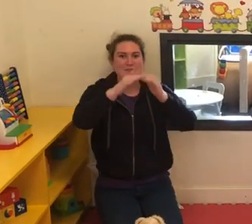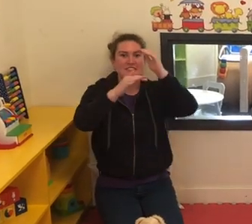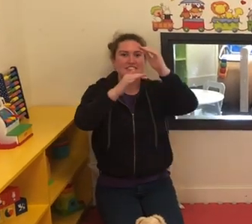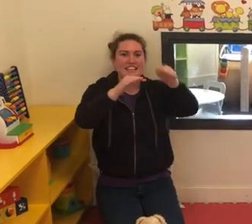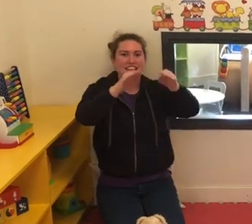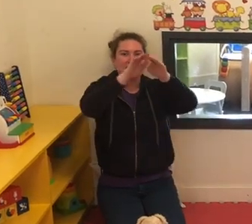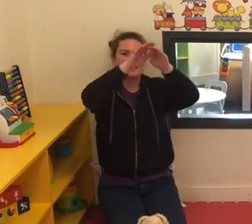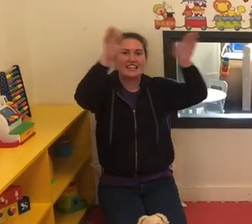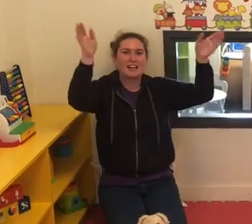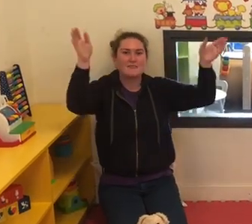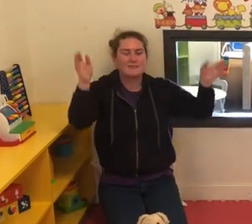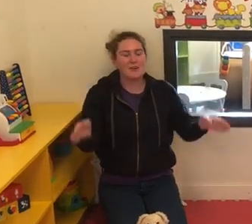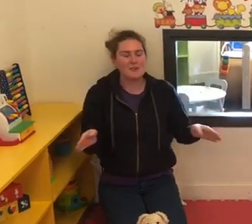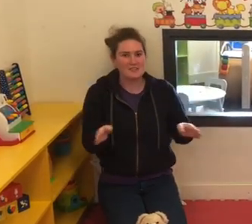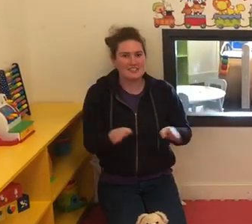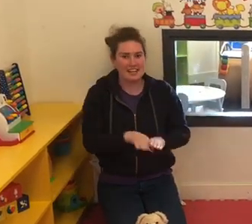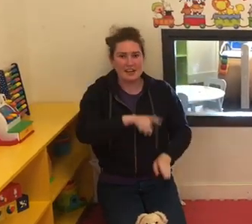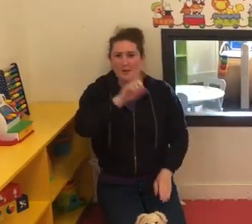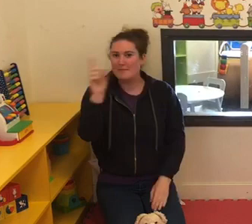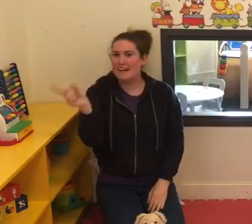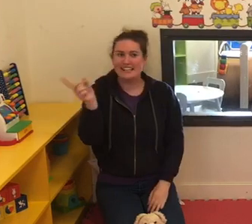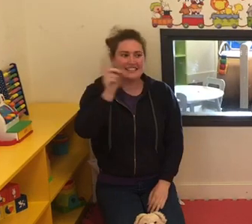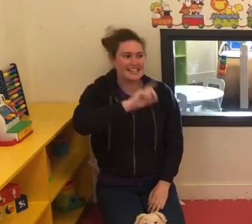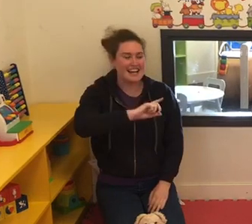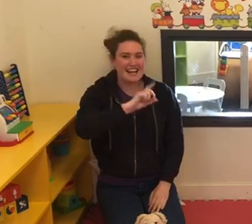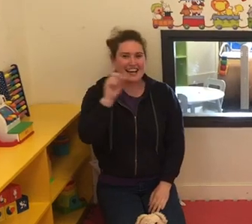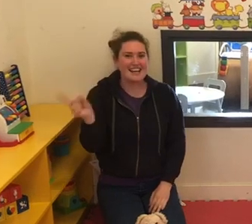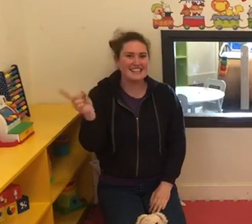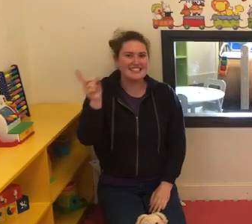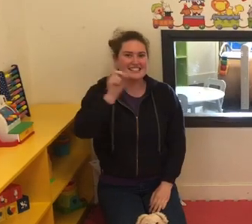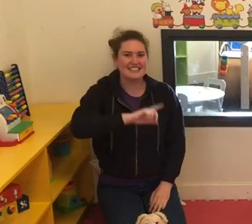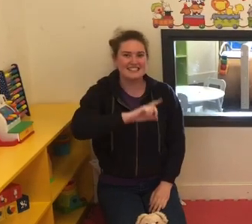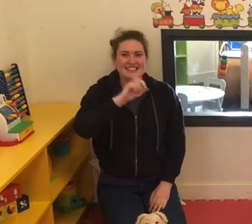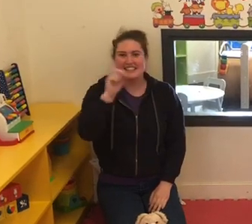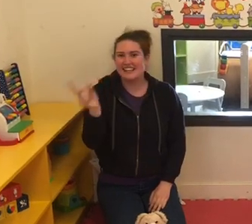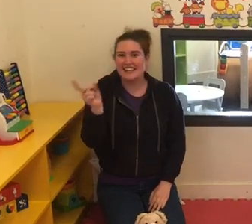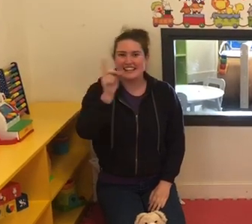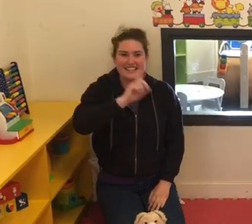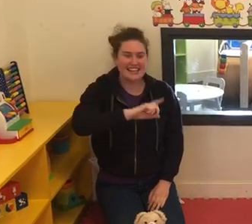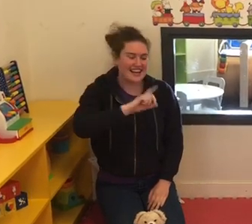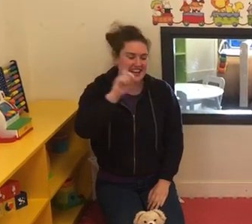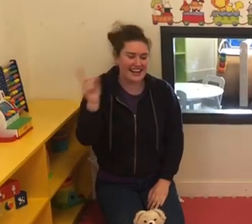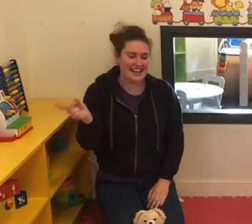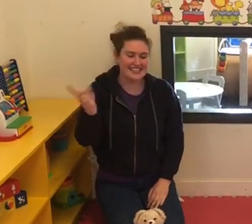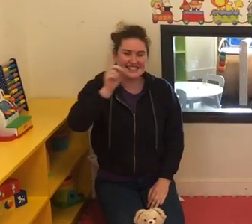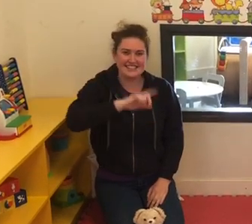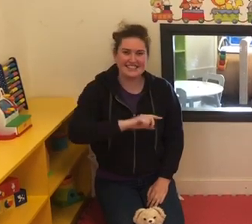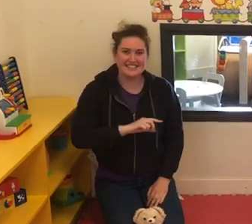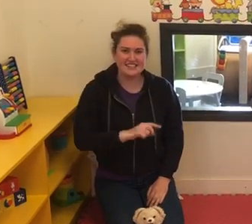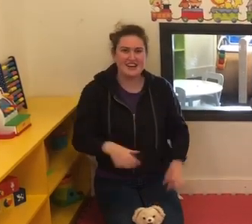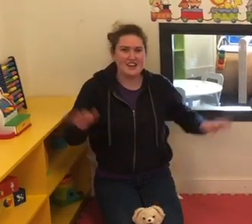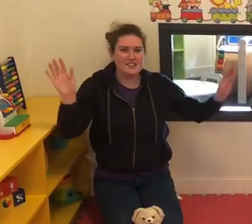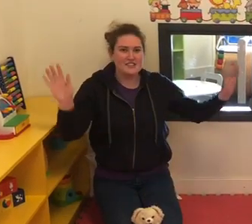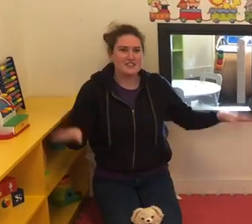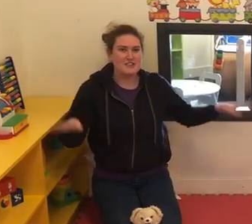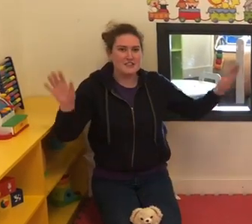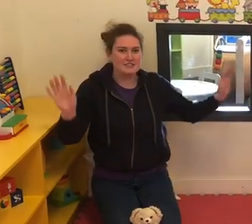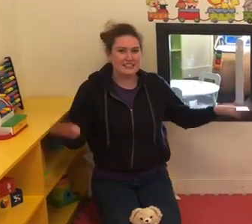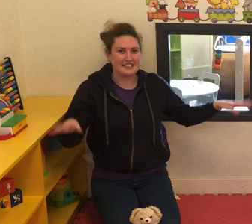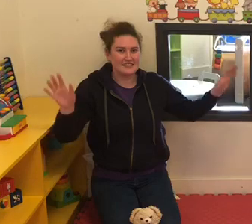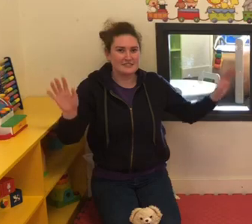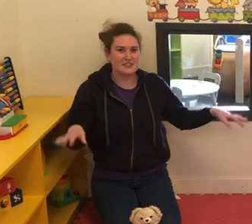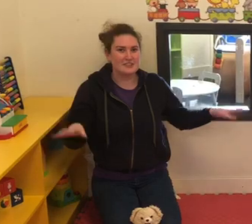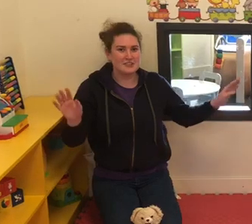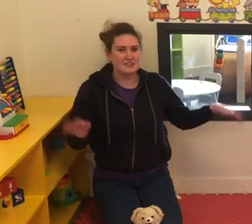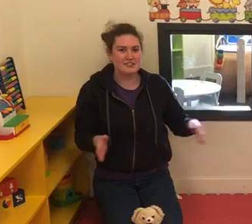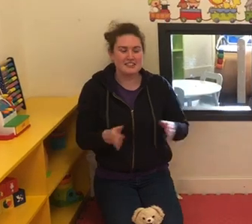een trapje naar het raamkozijn. Maar je raadt het niet, nee je raadt het niet. Zo